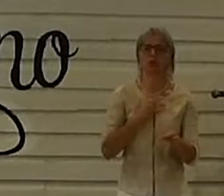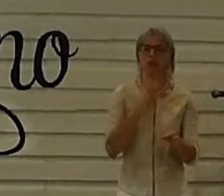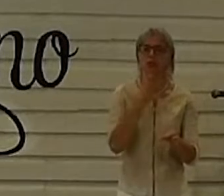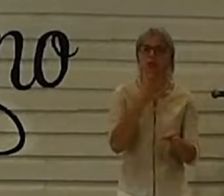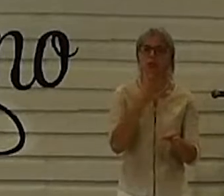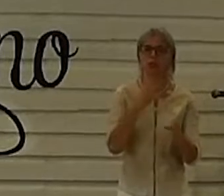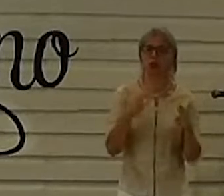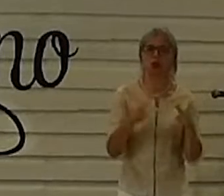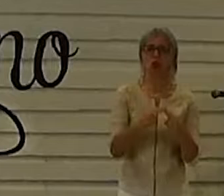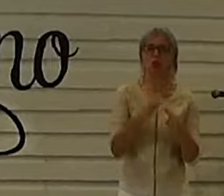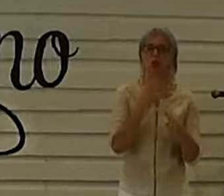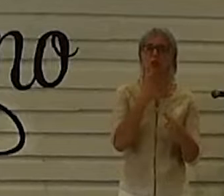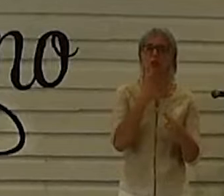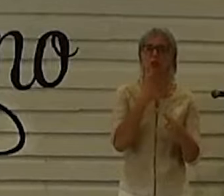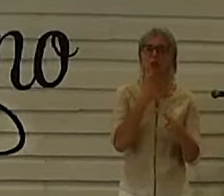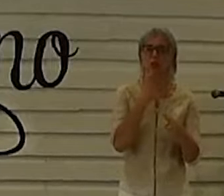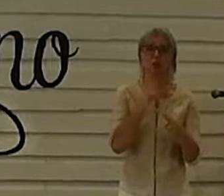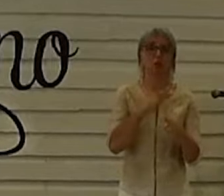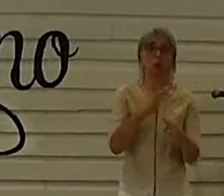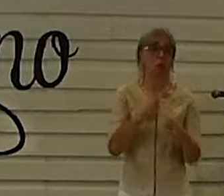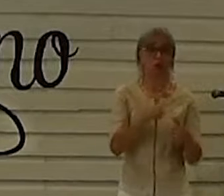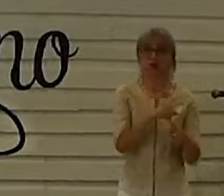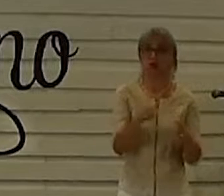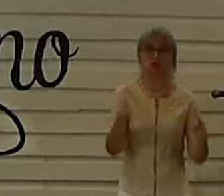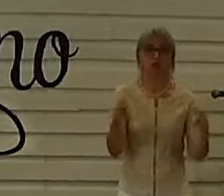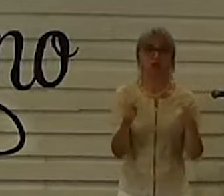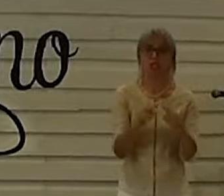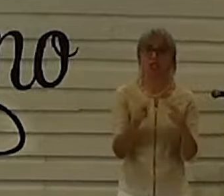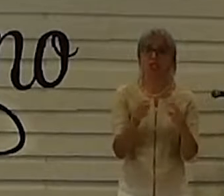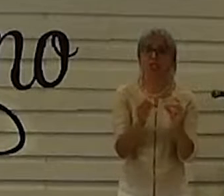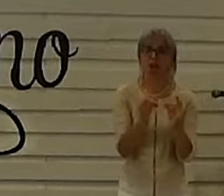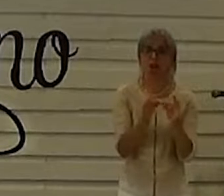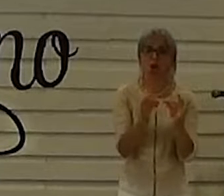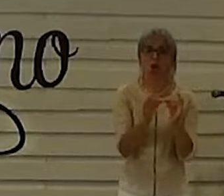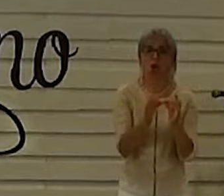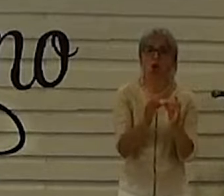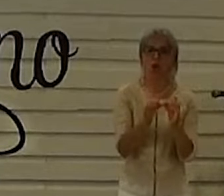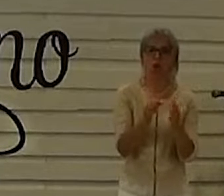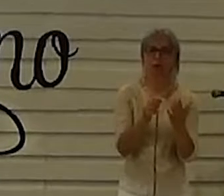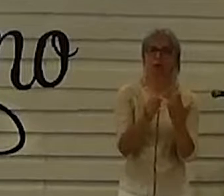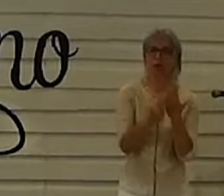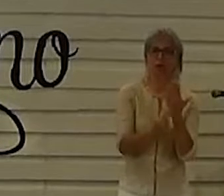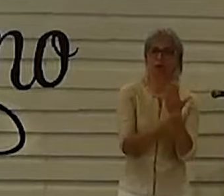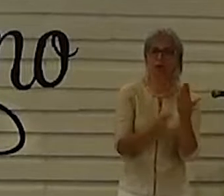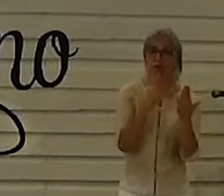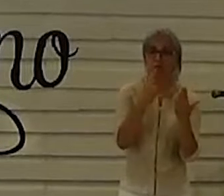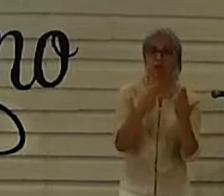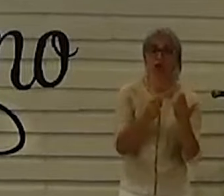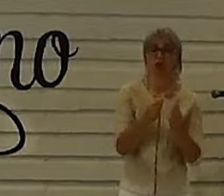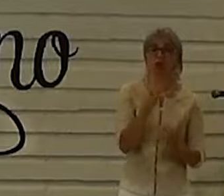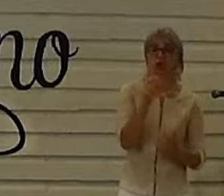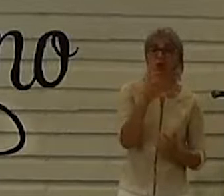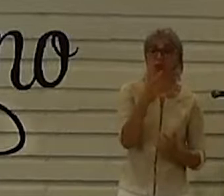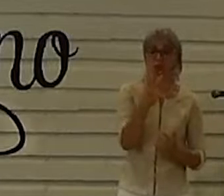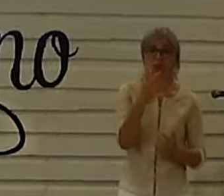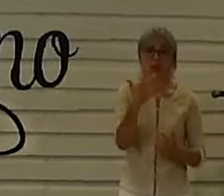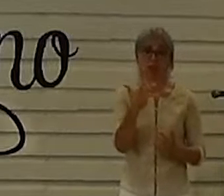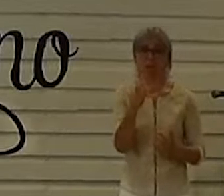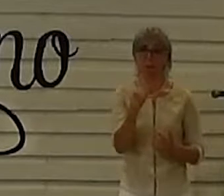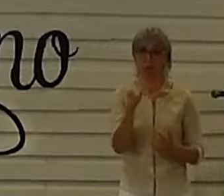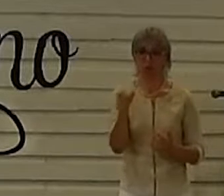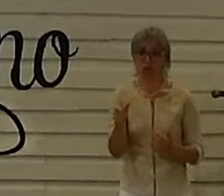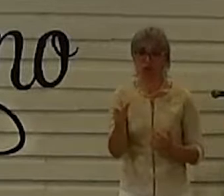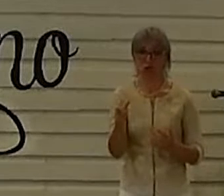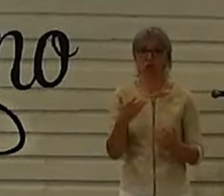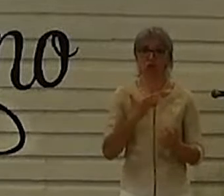Quanti sono d'accordo? Dove due o tre sono radunati nel mio nome, io sono in mezzo a loro. A volte noi